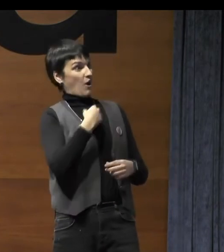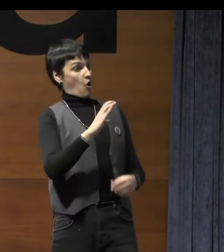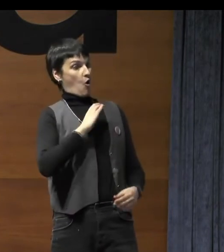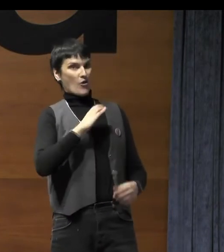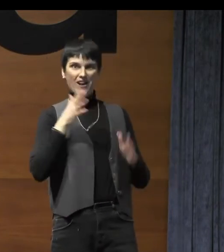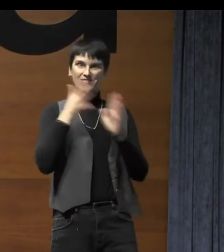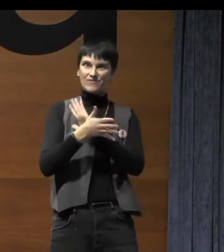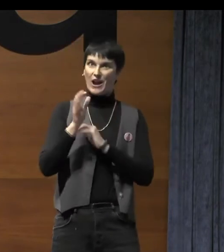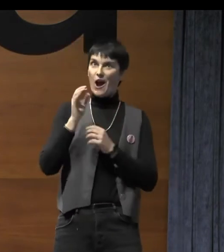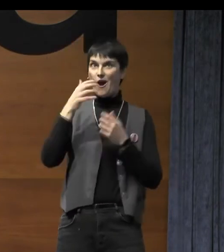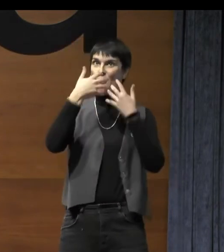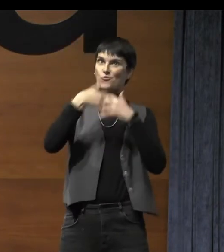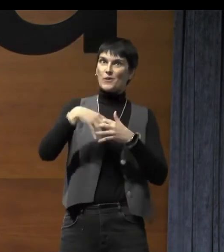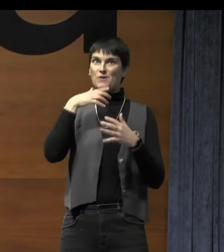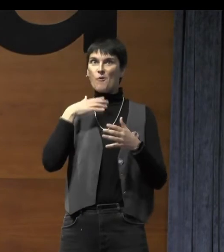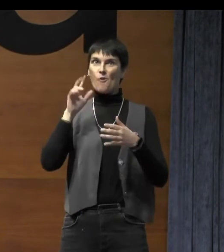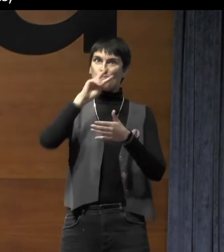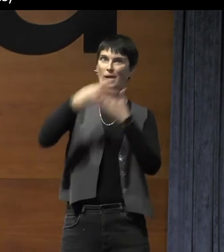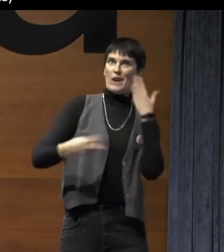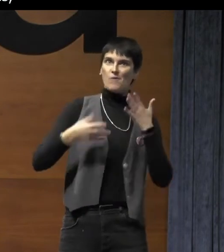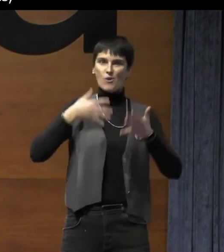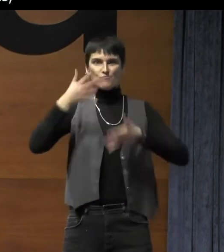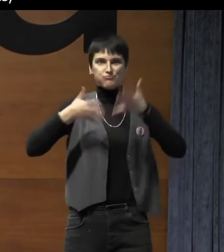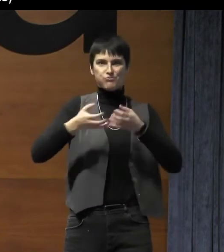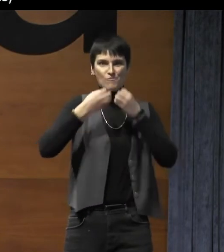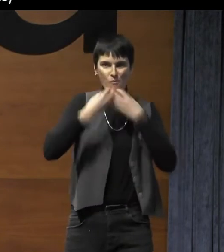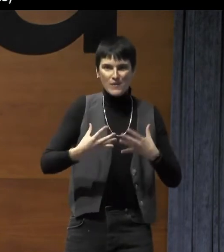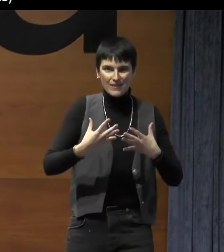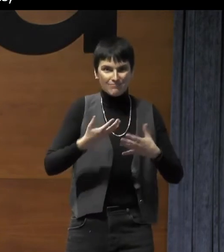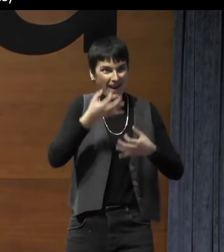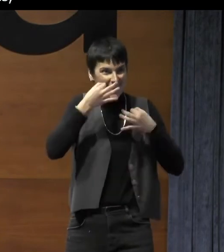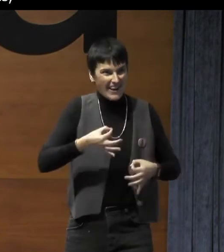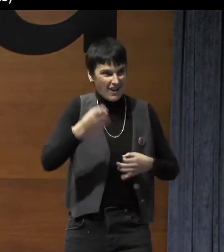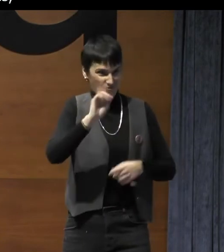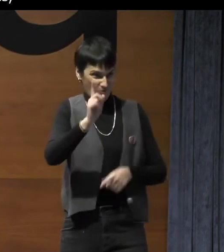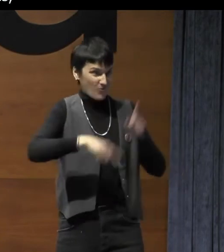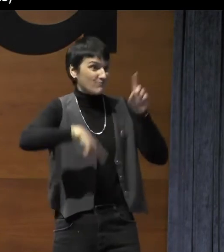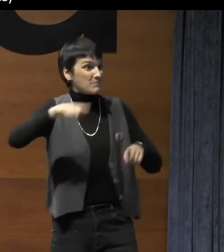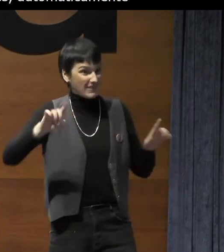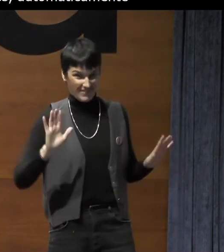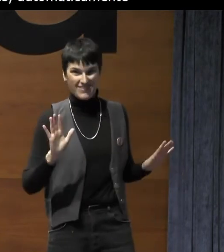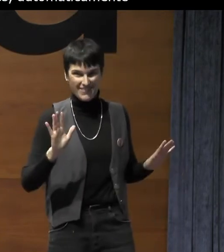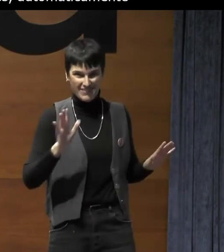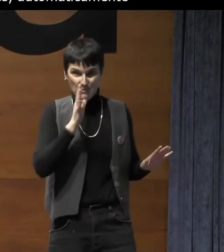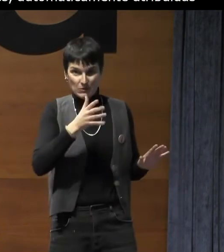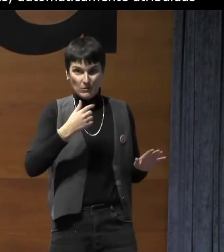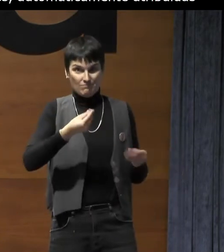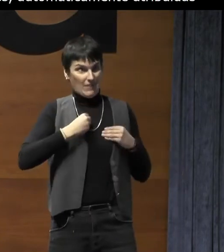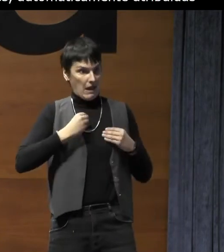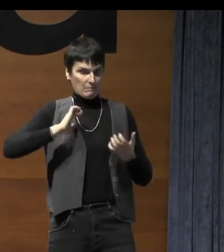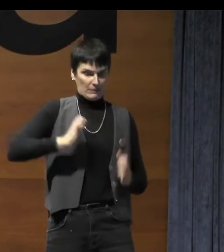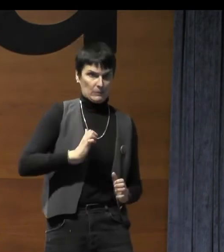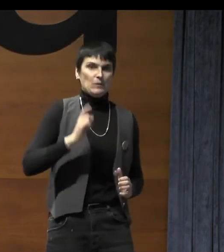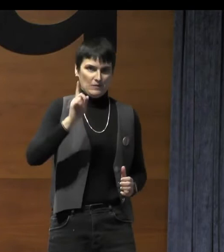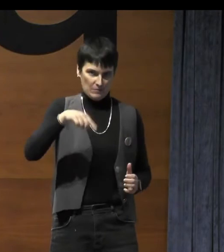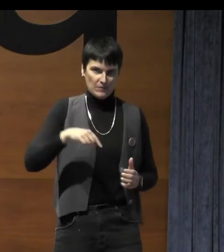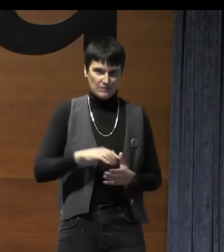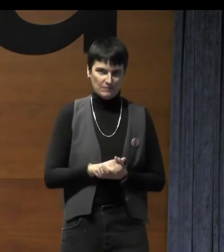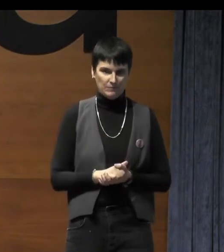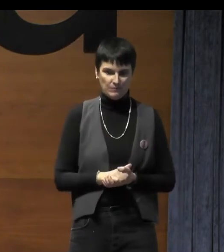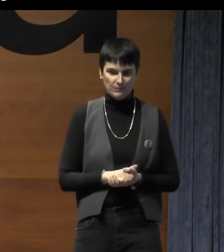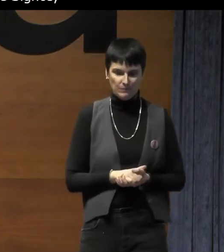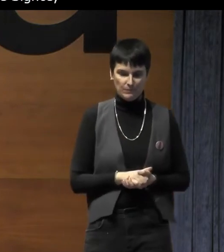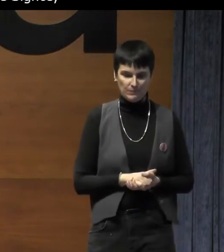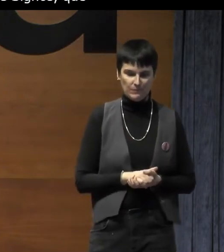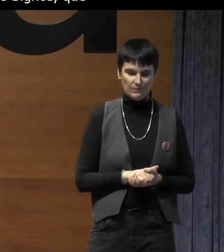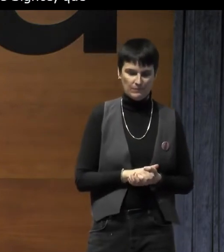automáticamente atribuidas por pensar que conocen la lengua de signos, que son bilingües, y depende de la persona